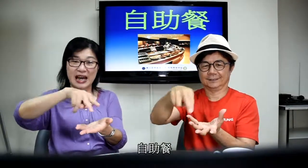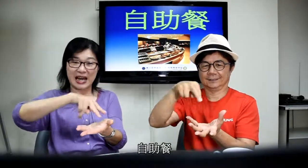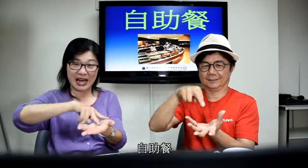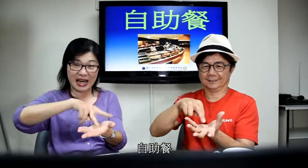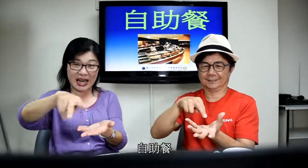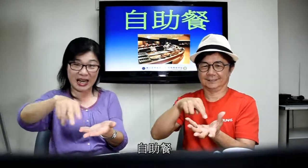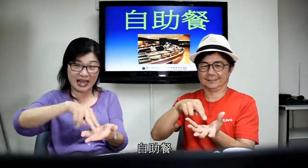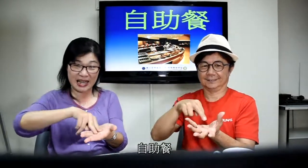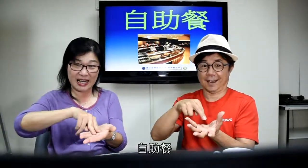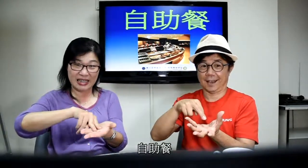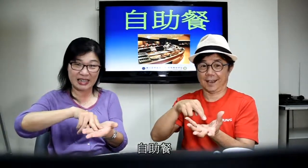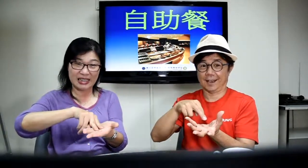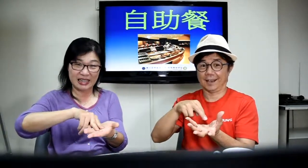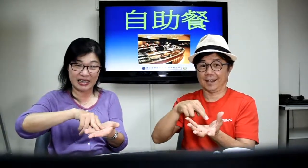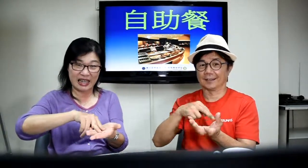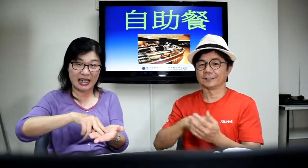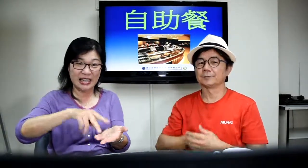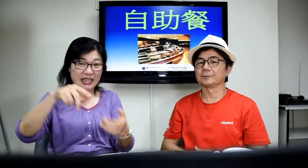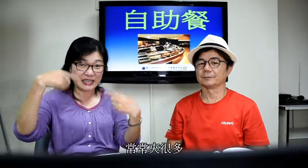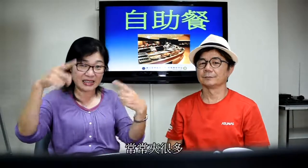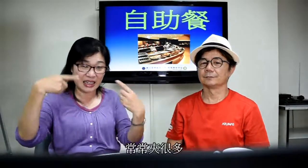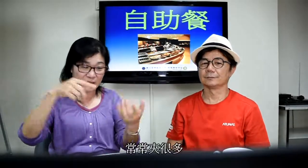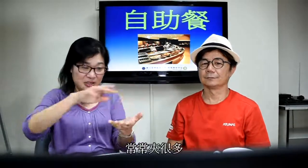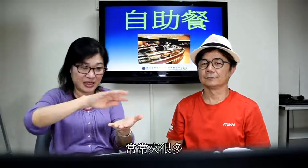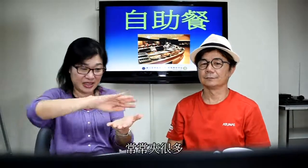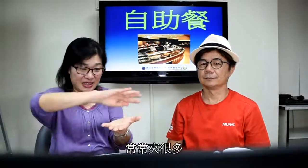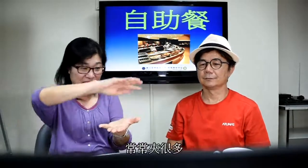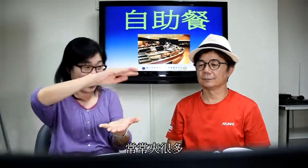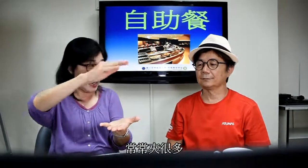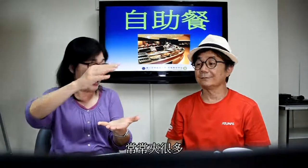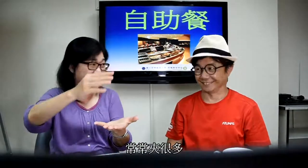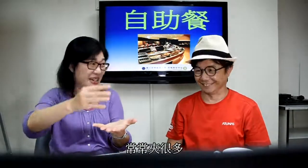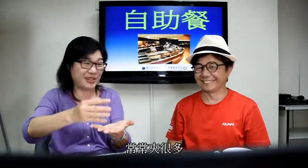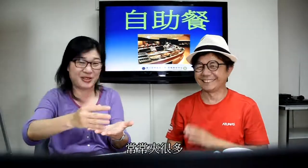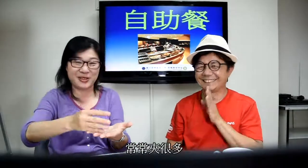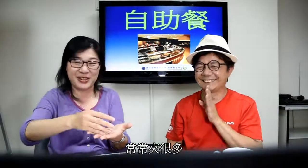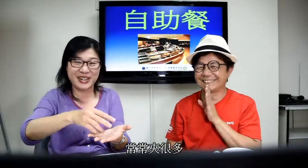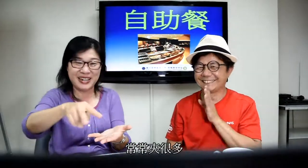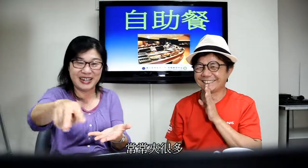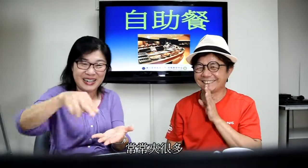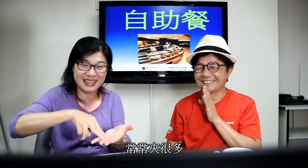餐。常常都夹很多